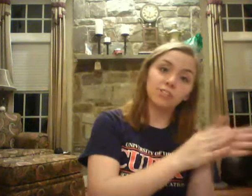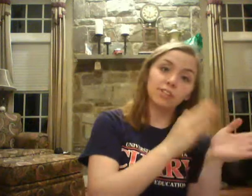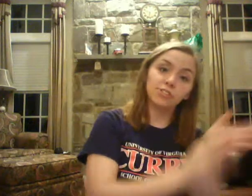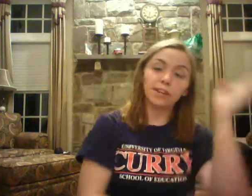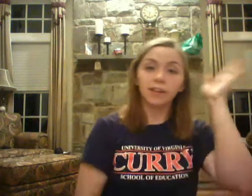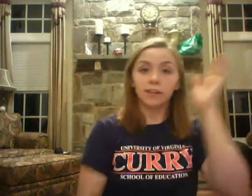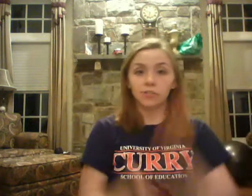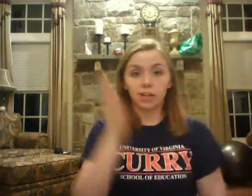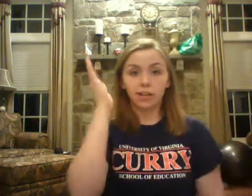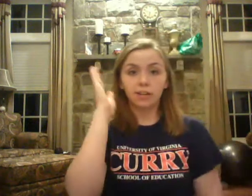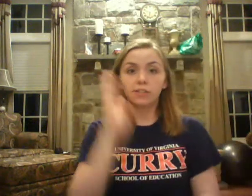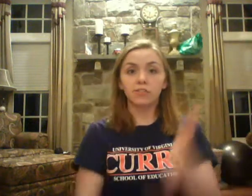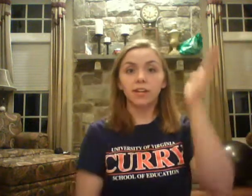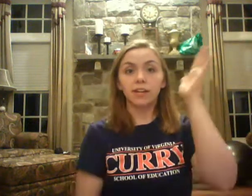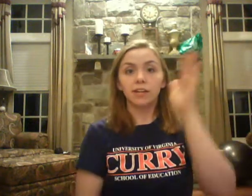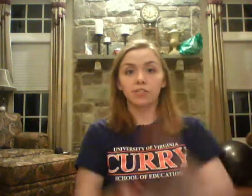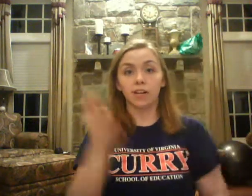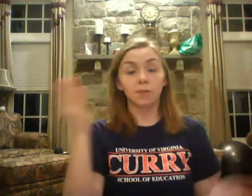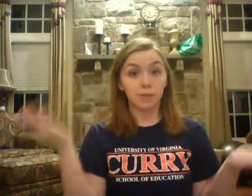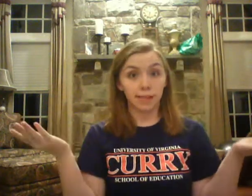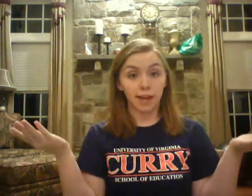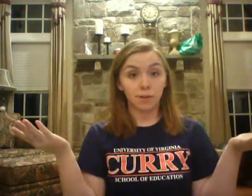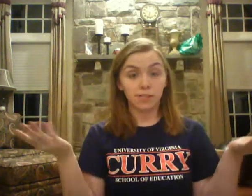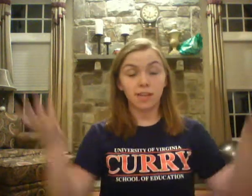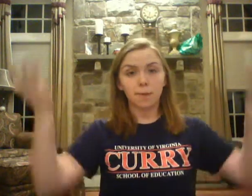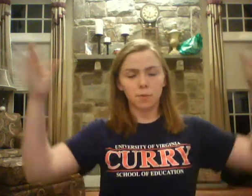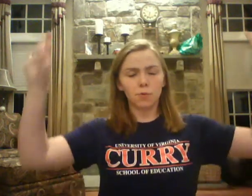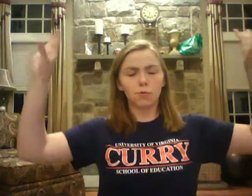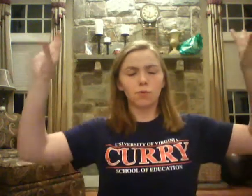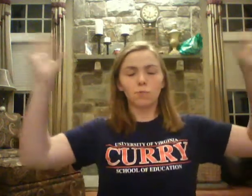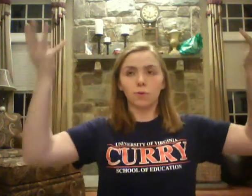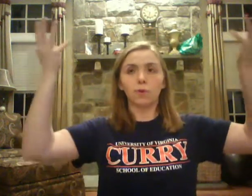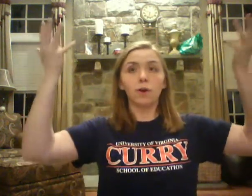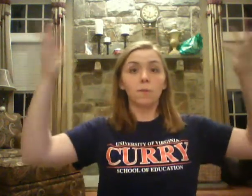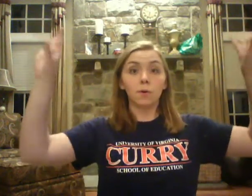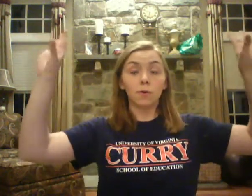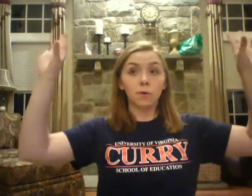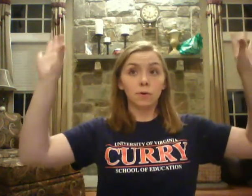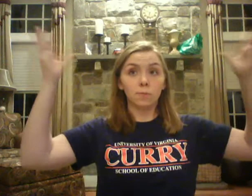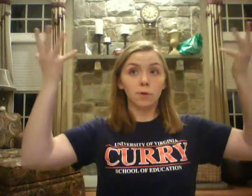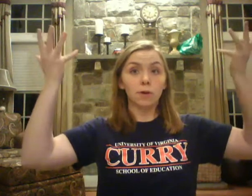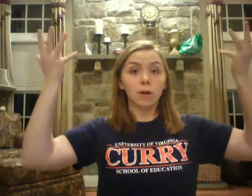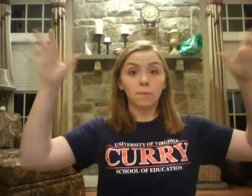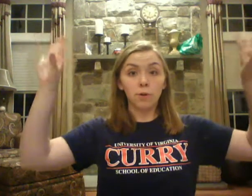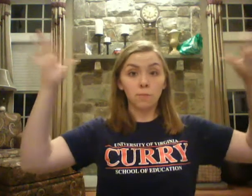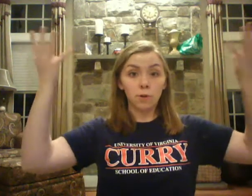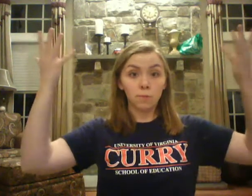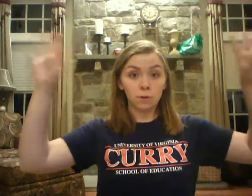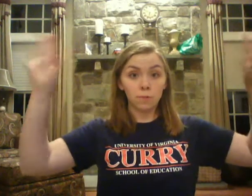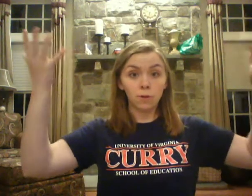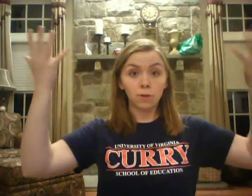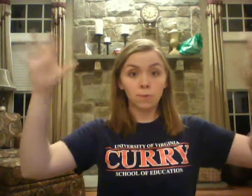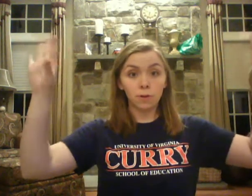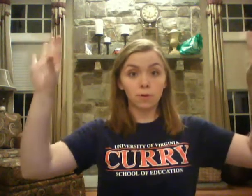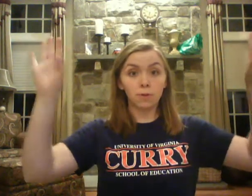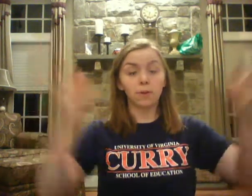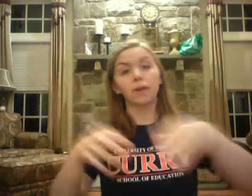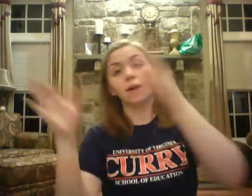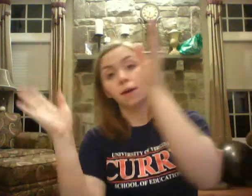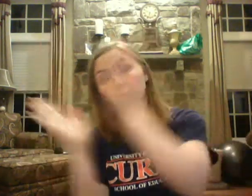啦啦啦啦啦啦啦啦啦啦啦啦啦啦啦啦啦啦啦啦